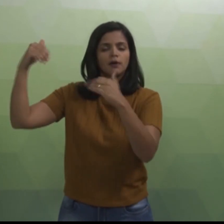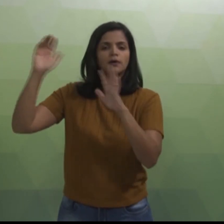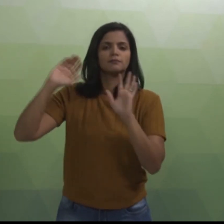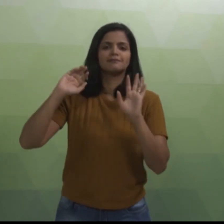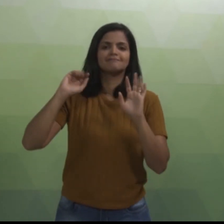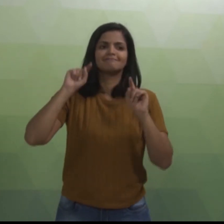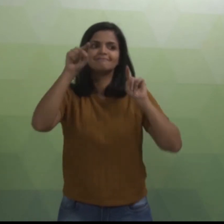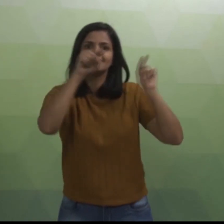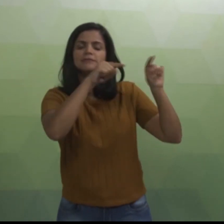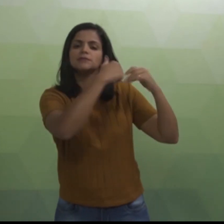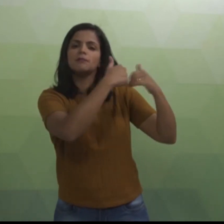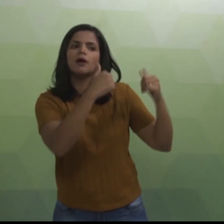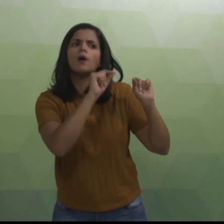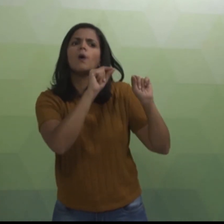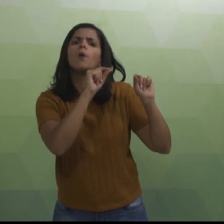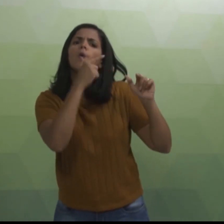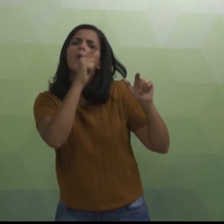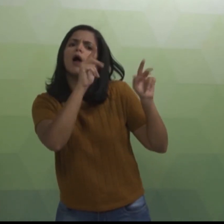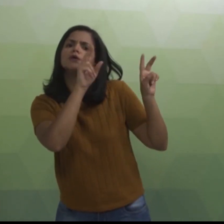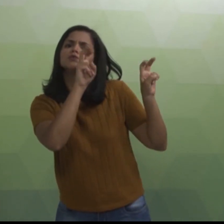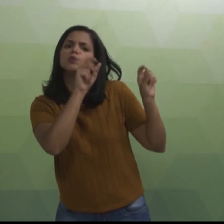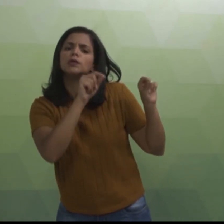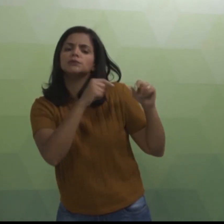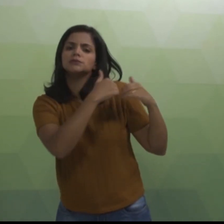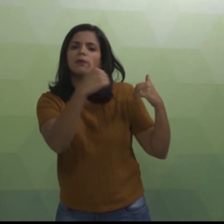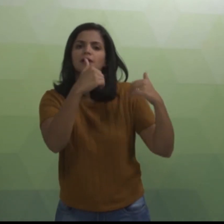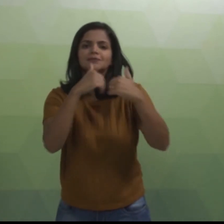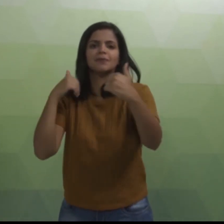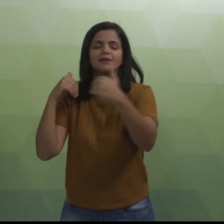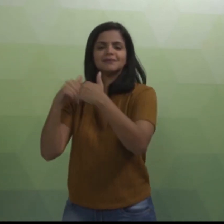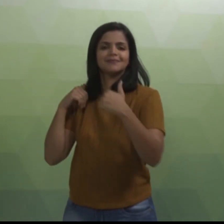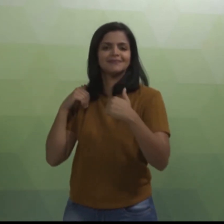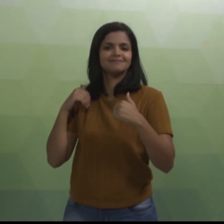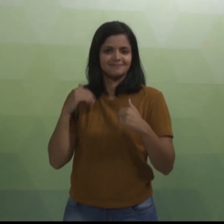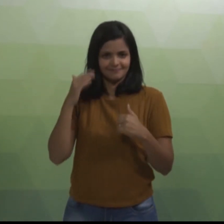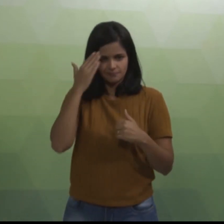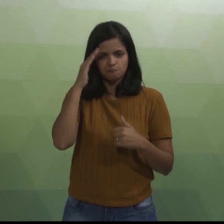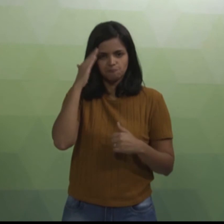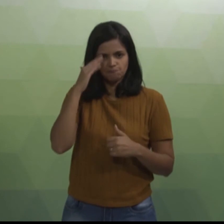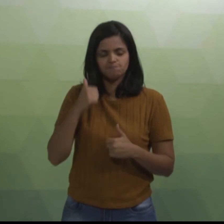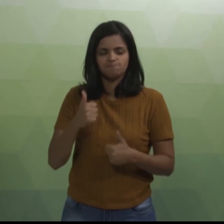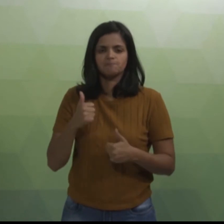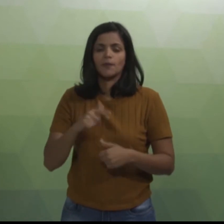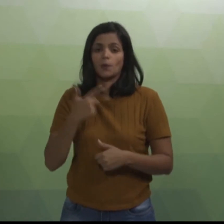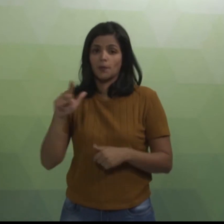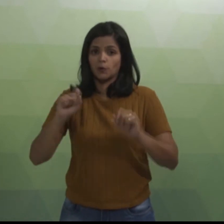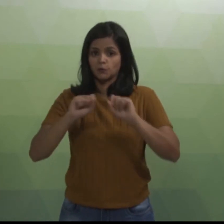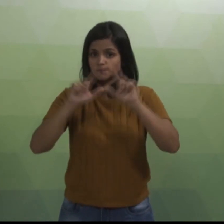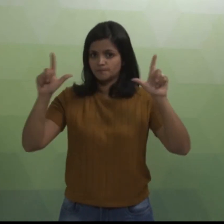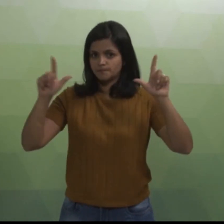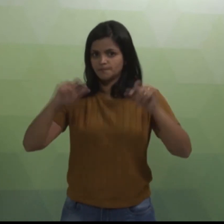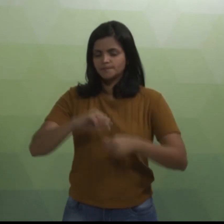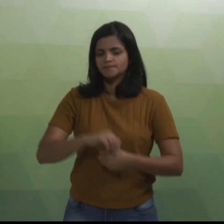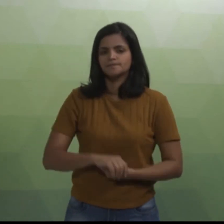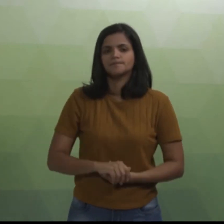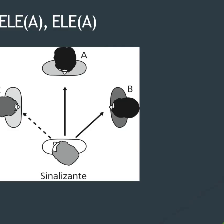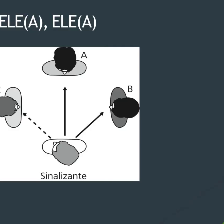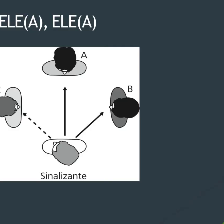pessoa, separo da outra, em espaços separados. Entendeu? Veja o próximo slide.